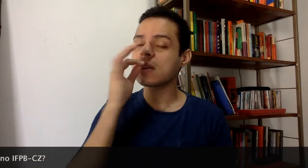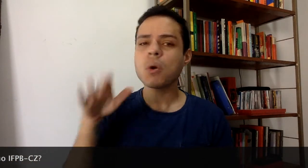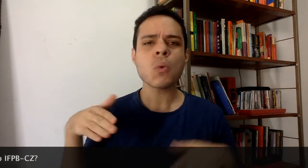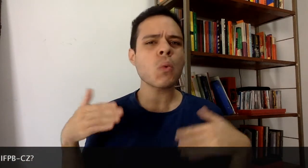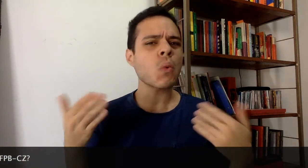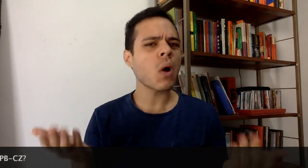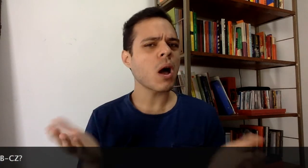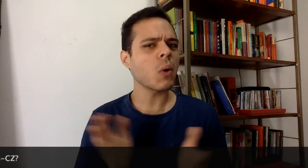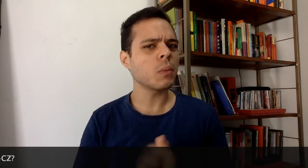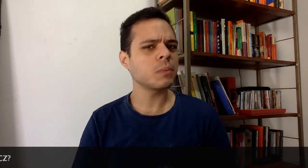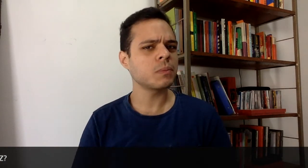essa importância?